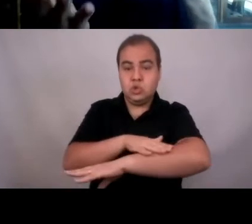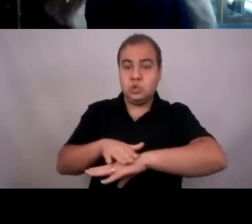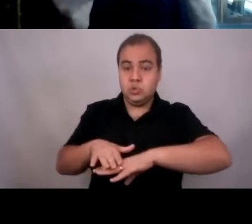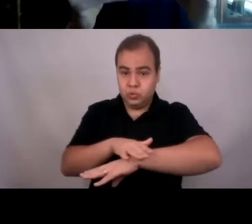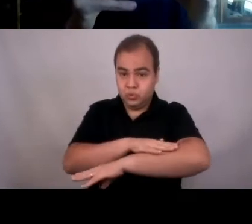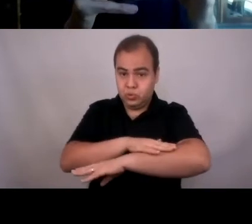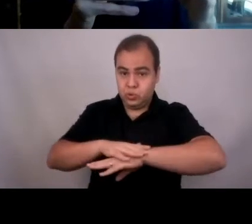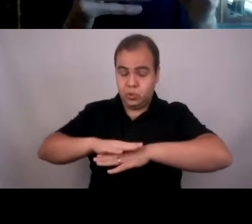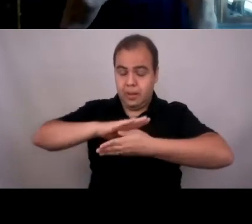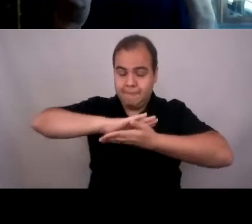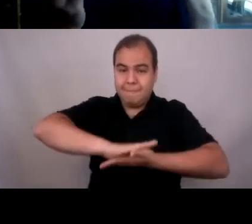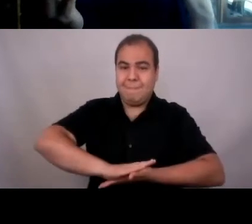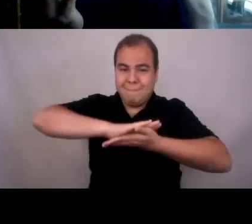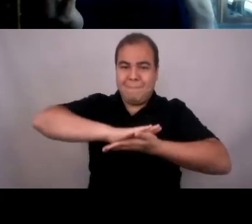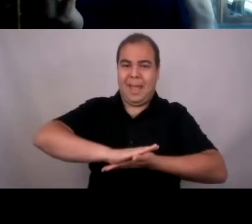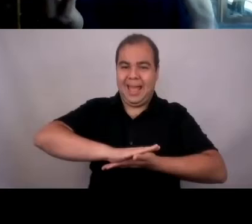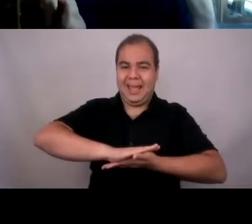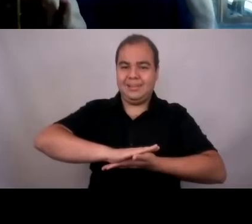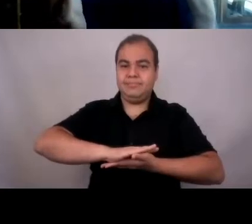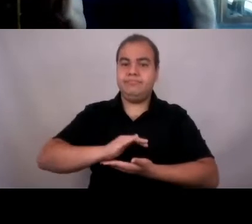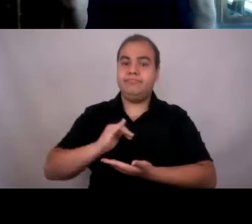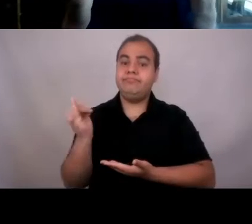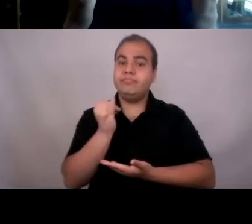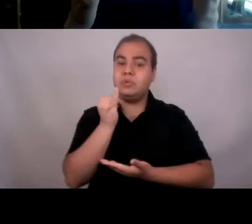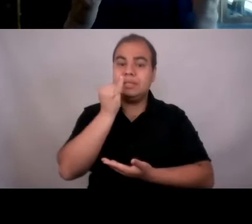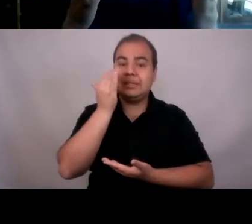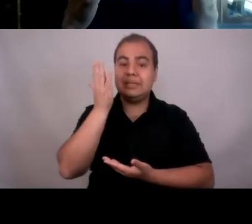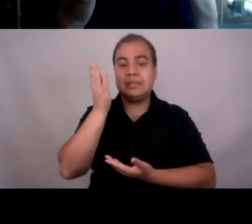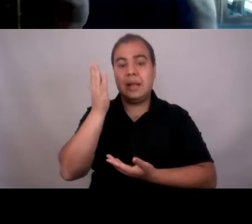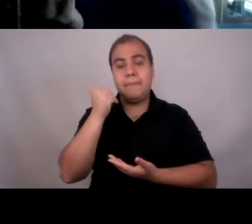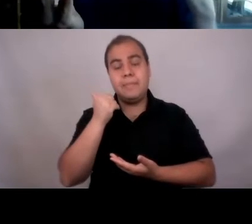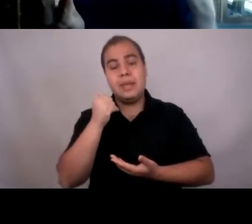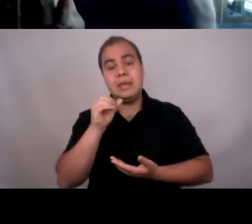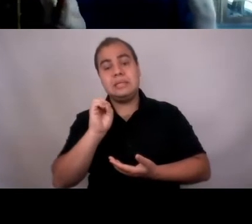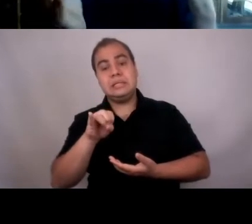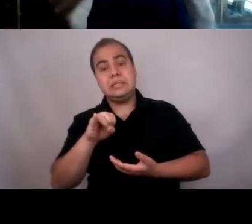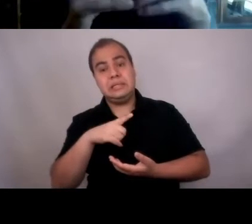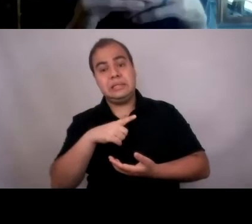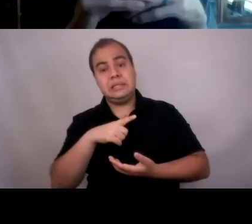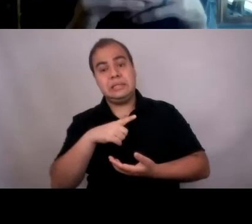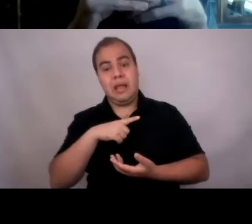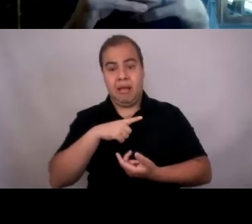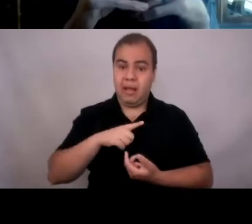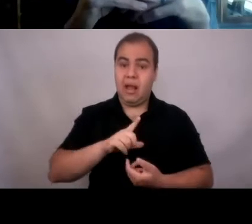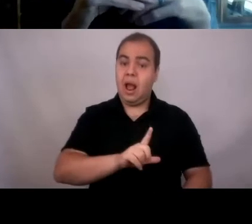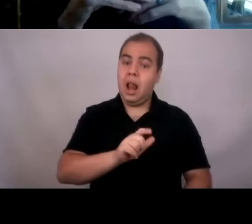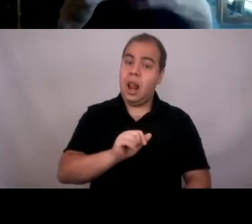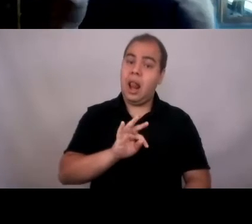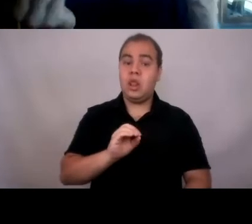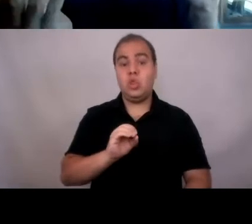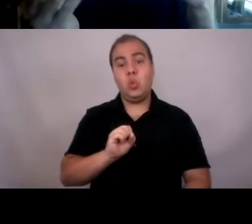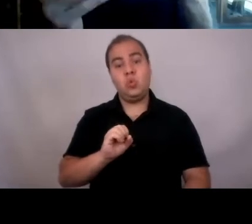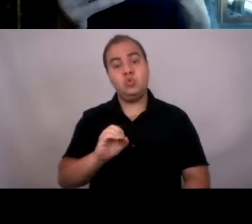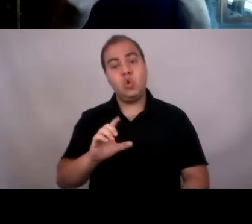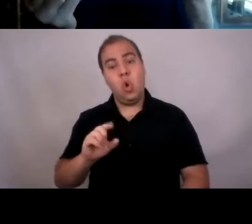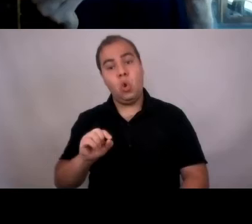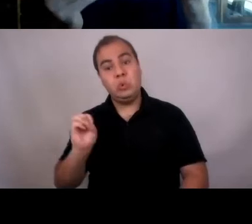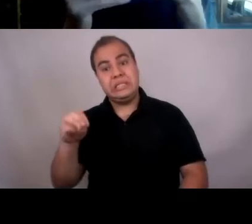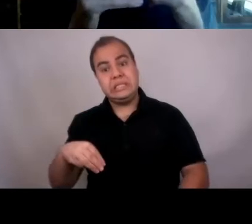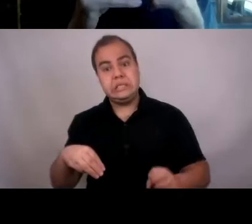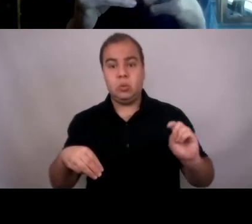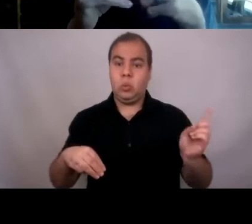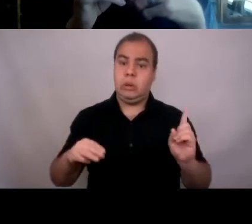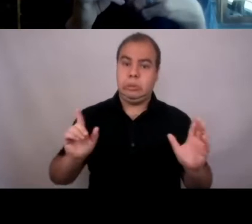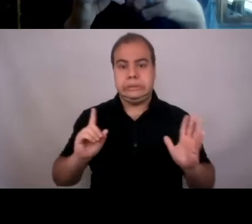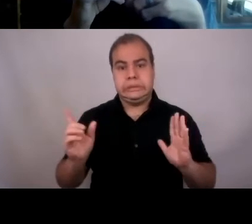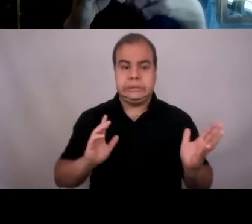é importante a gente saber se a gente está lidando com latossolos ou não. Tá? Quem pode dizer se a gente está lidando